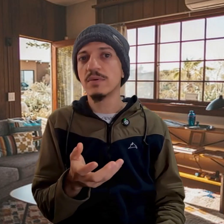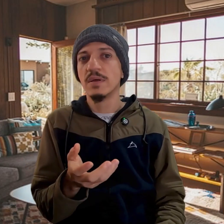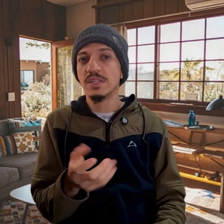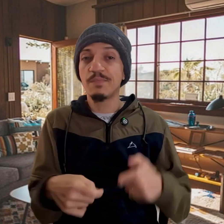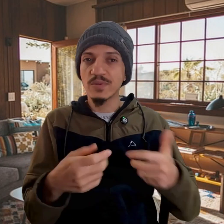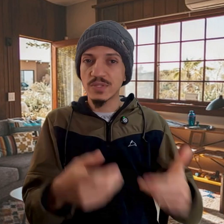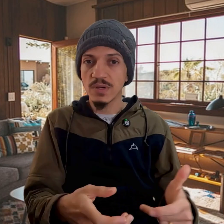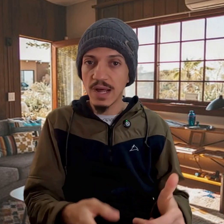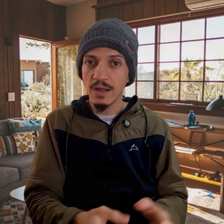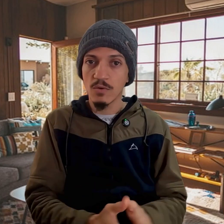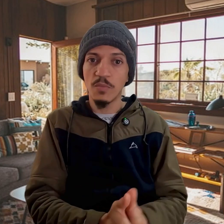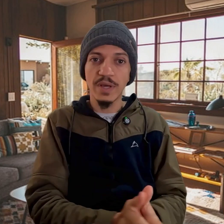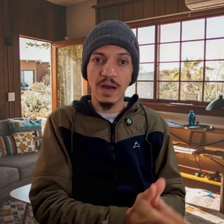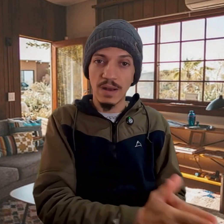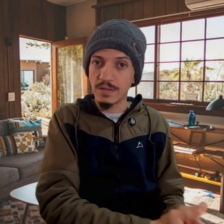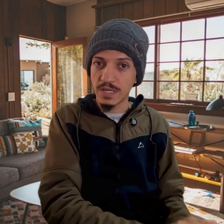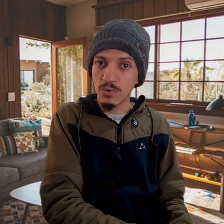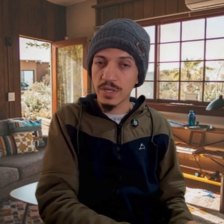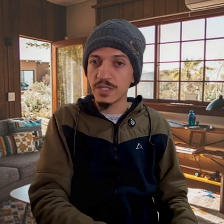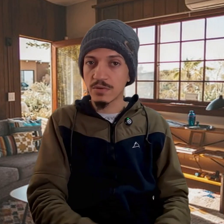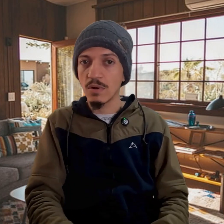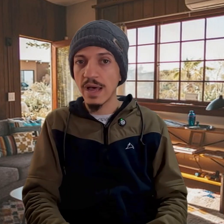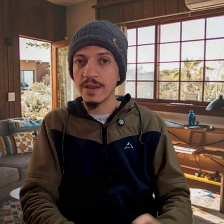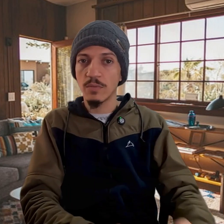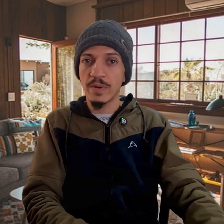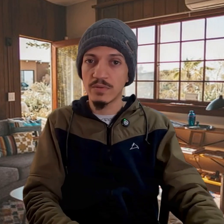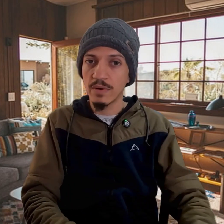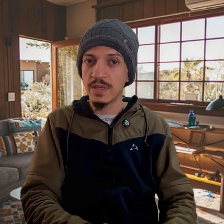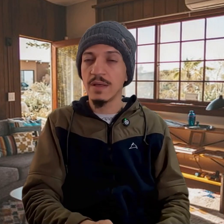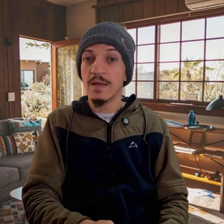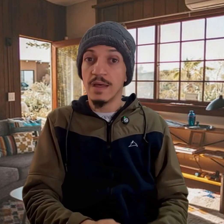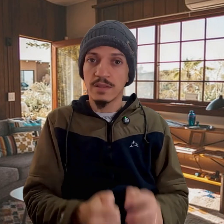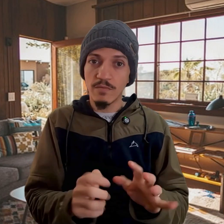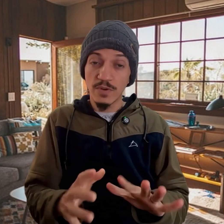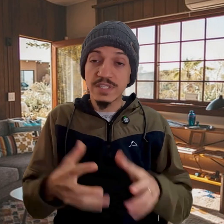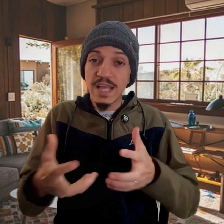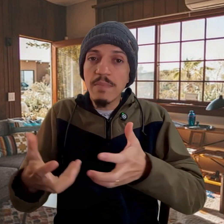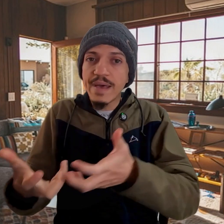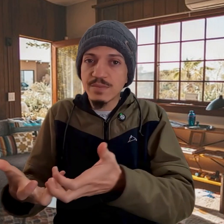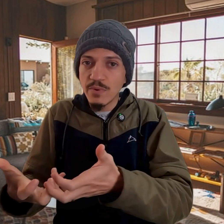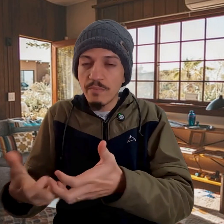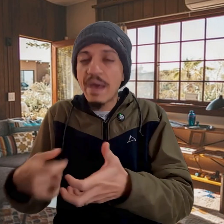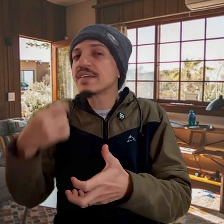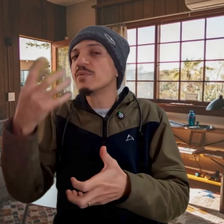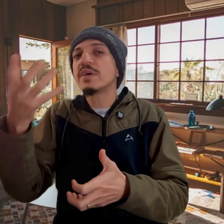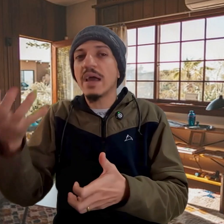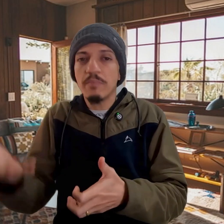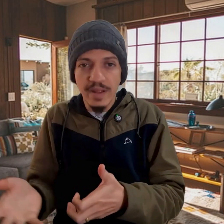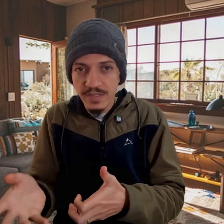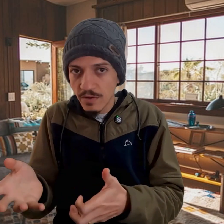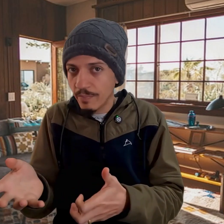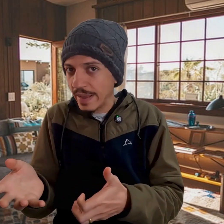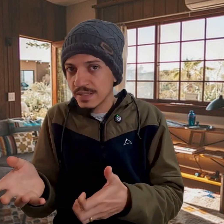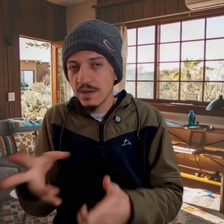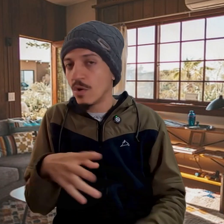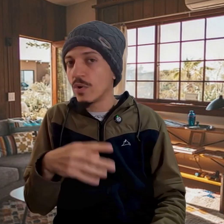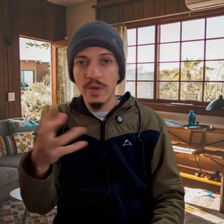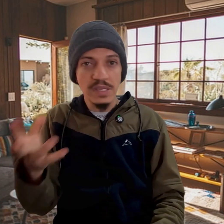se posicionar, comunicar, olha, já estou aqui, já estou online, estou aqui. Então você mesmo que a empresa não peça ou não exija